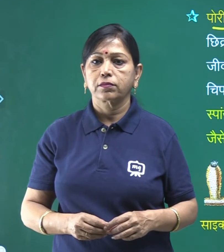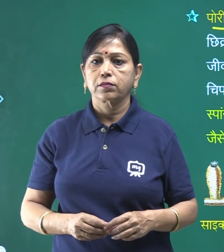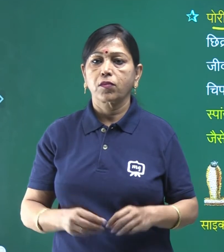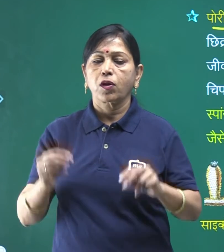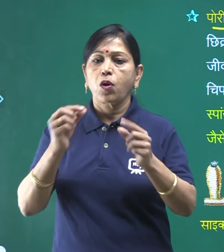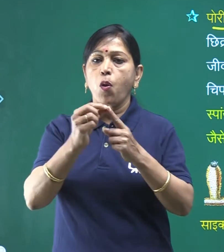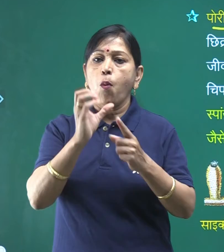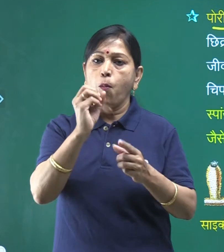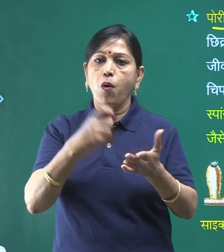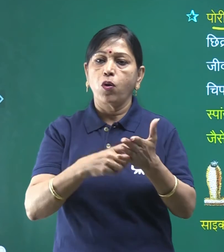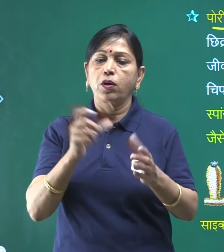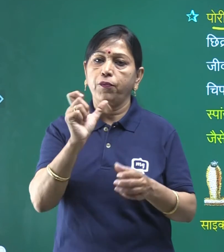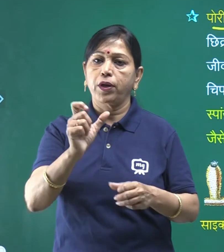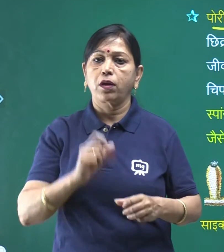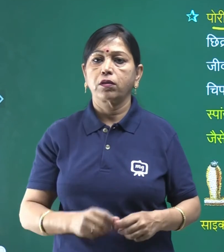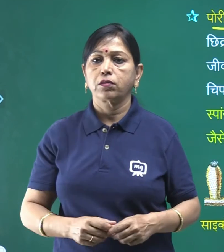पोरीफेरा,